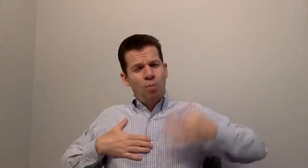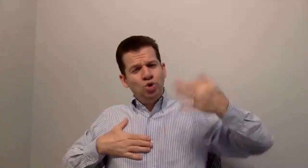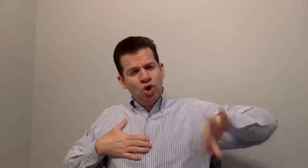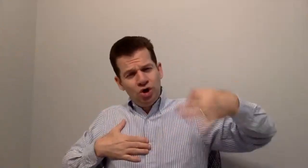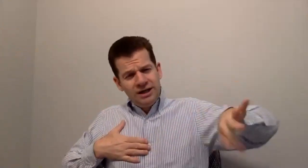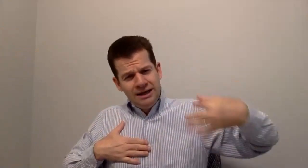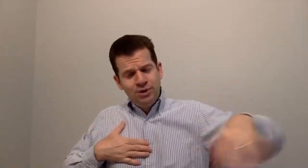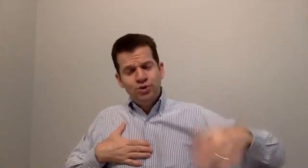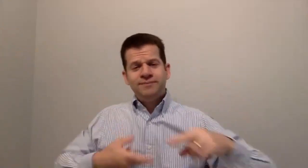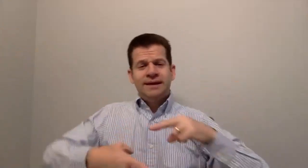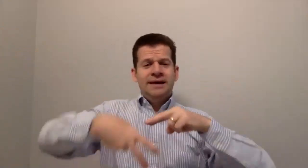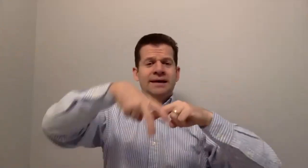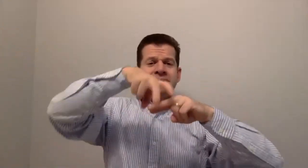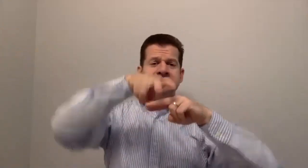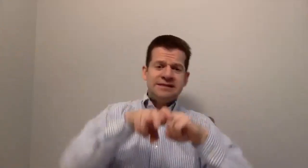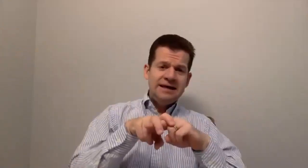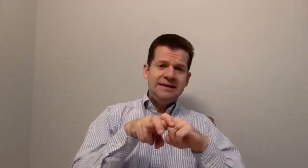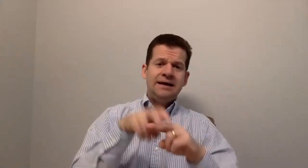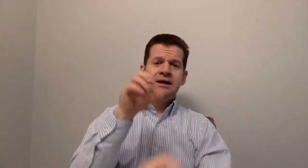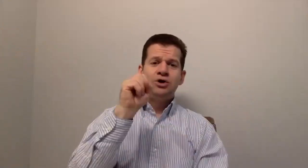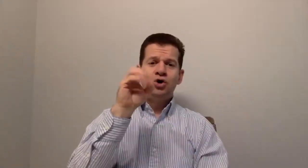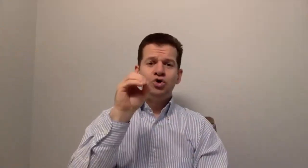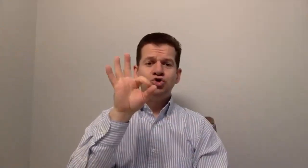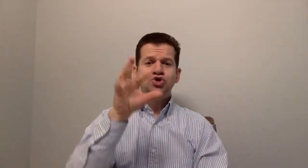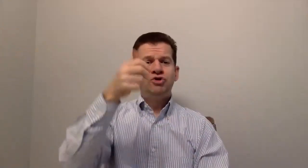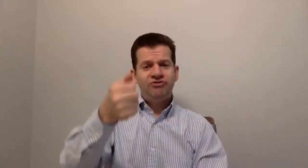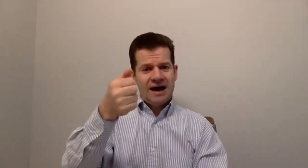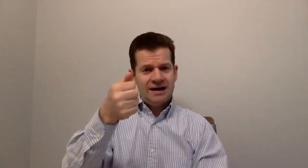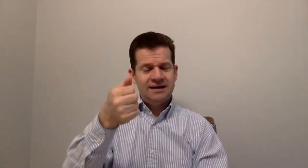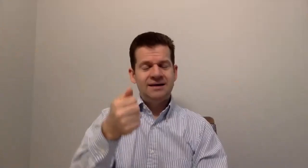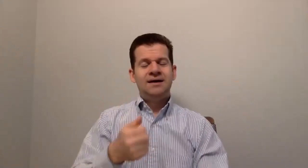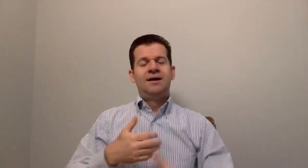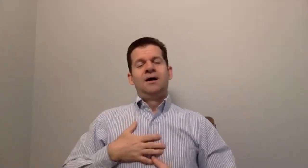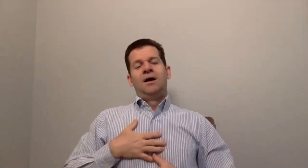corpo dolorido, senta no sofá.